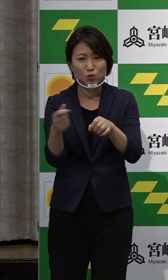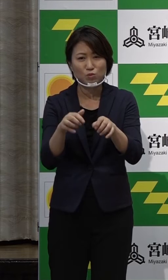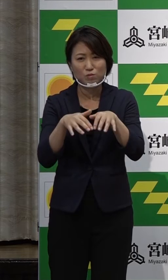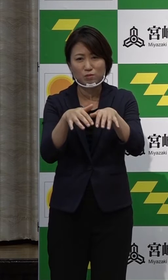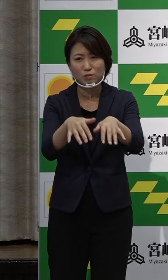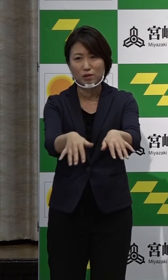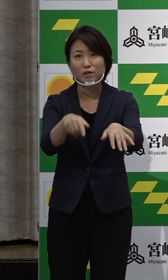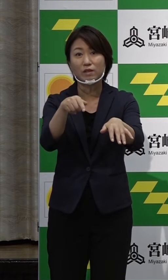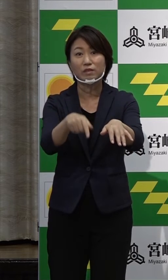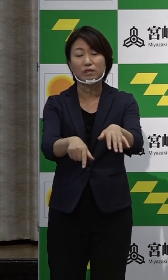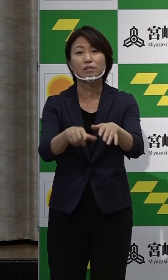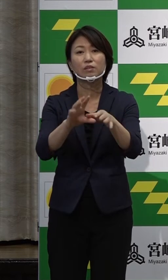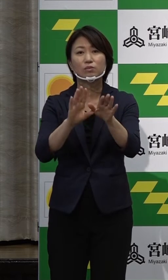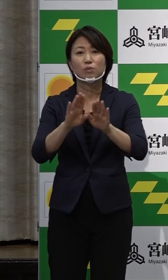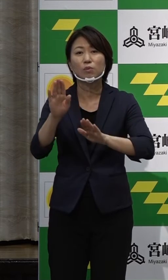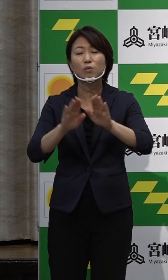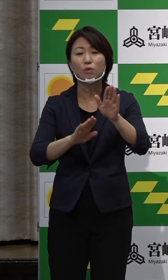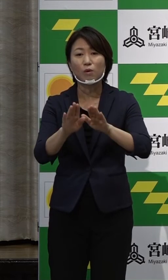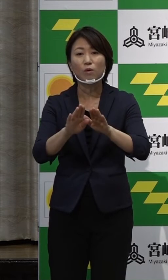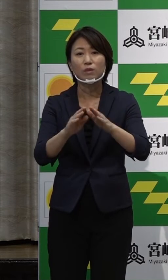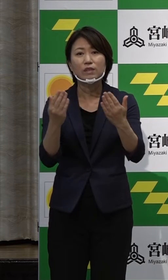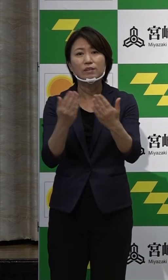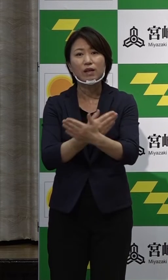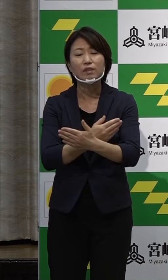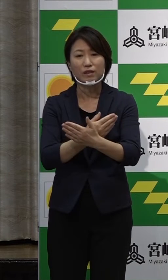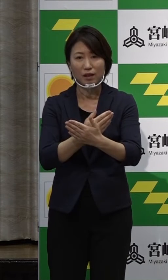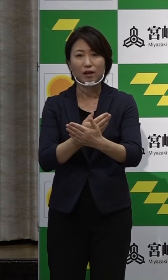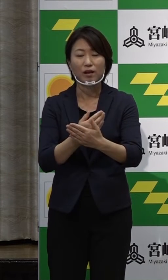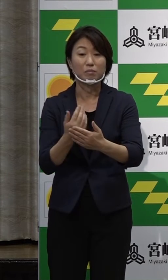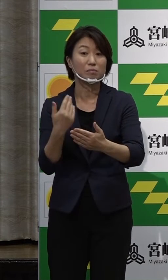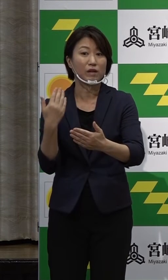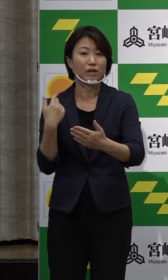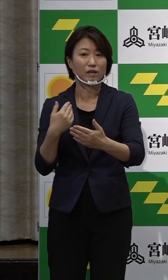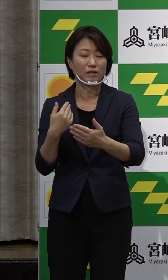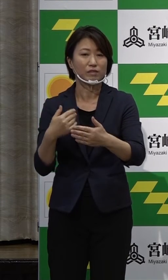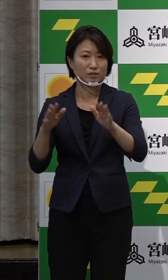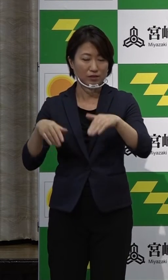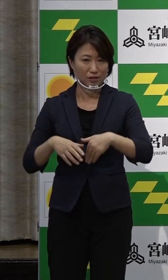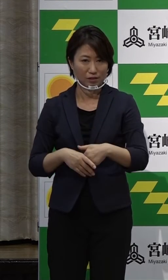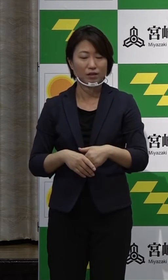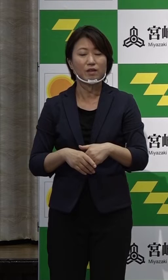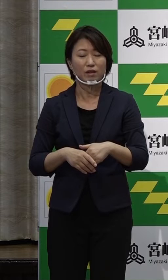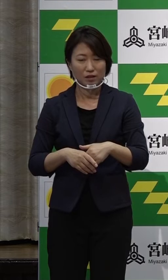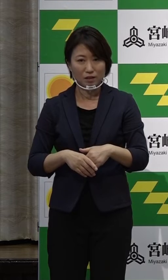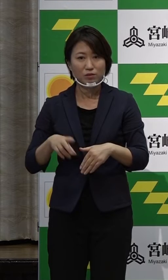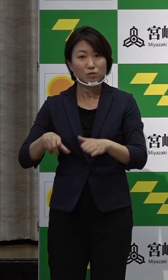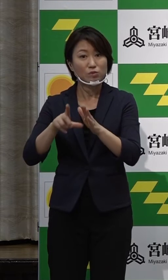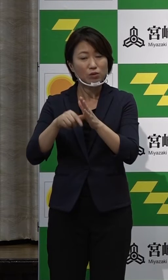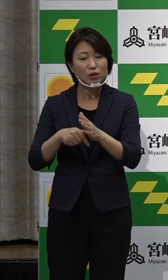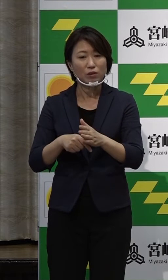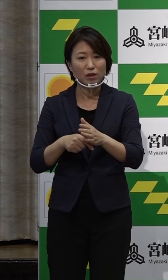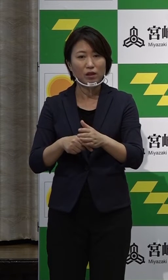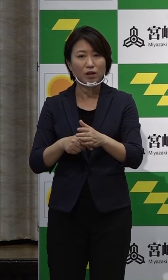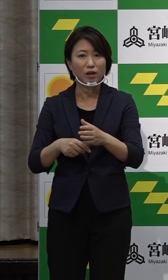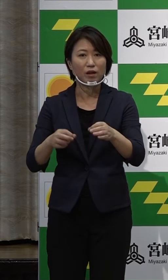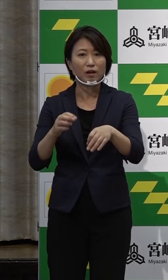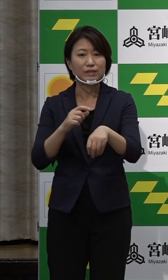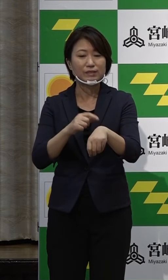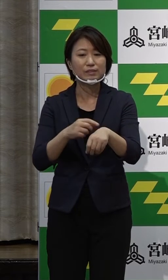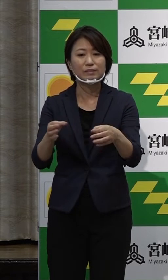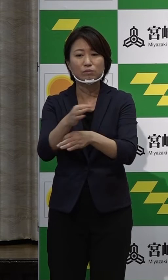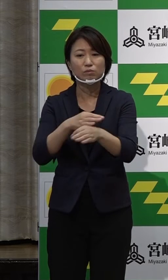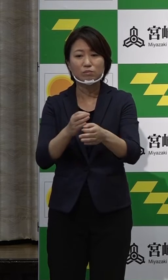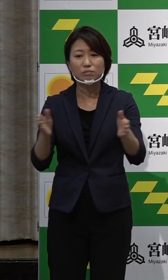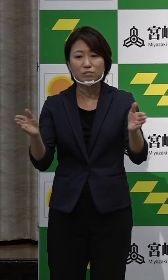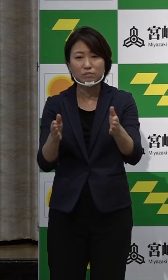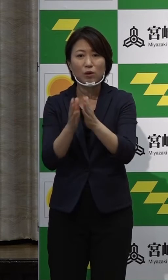というような状況があった。だからこそ飲食店の皆様にご協力をいただきながら時間を